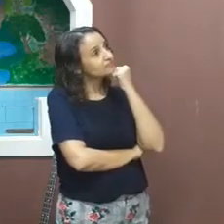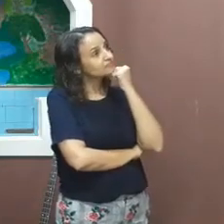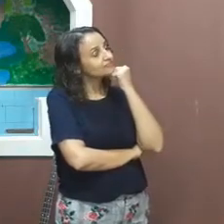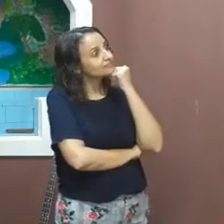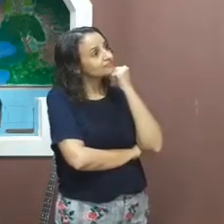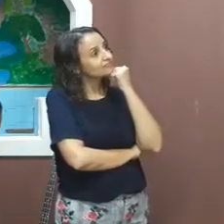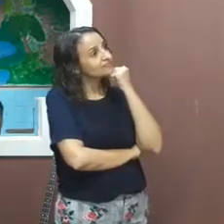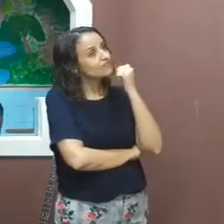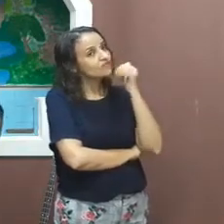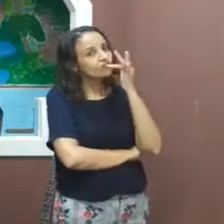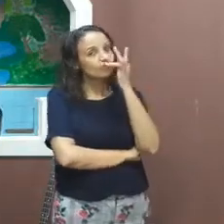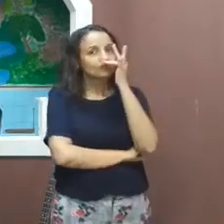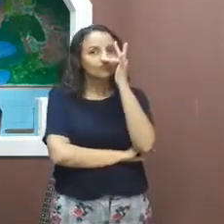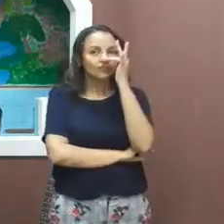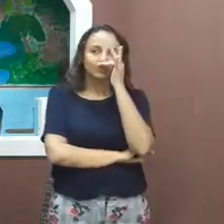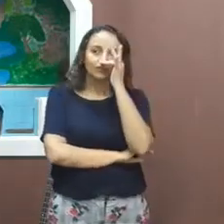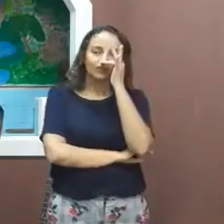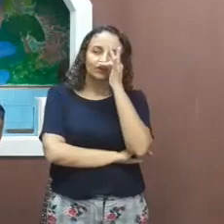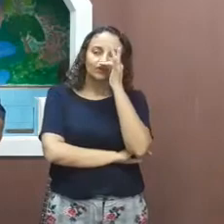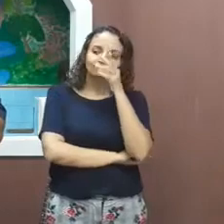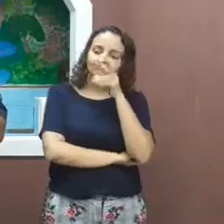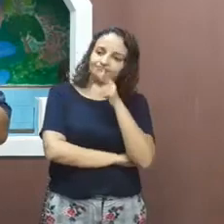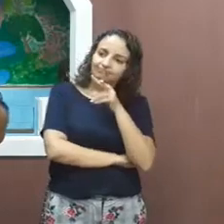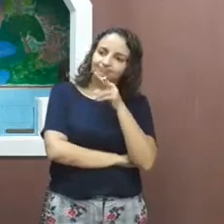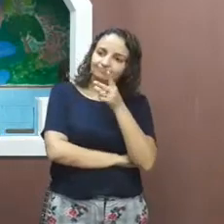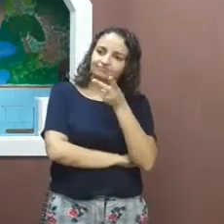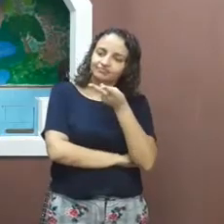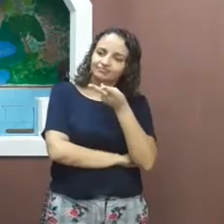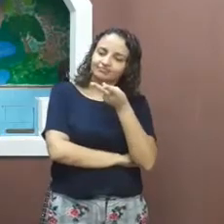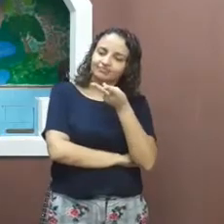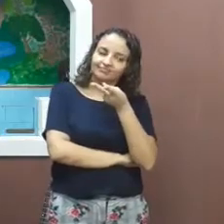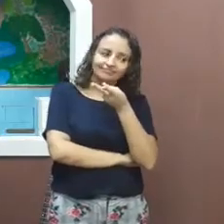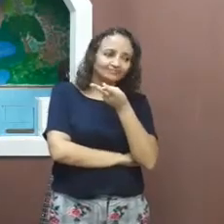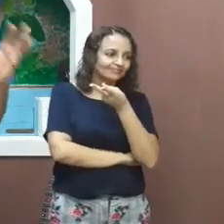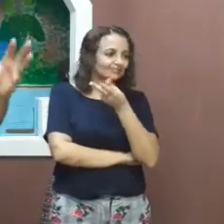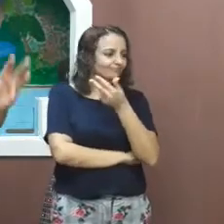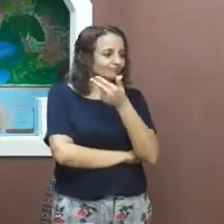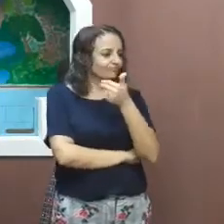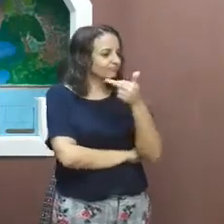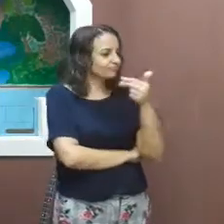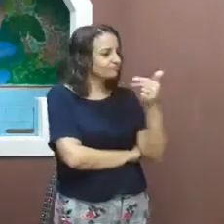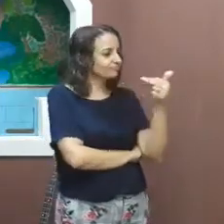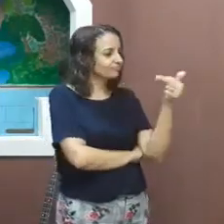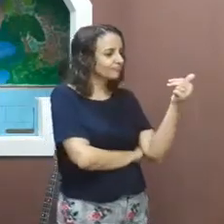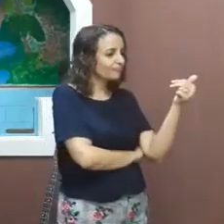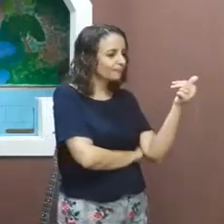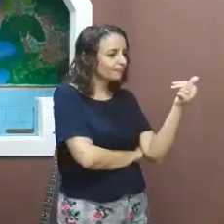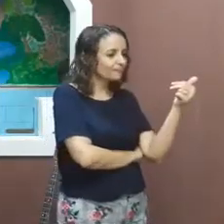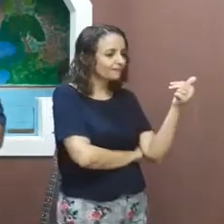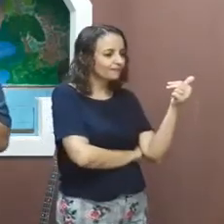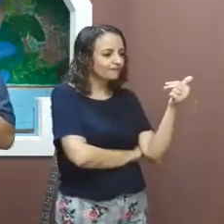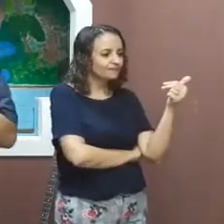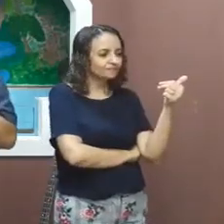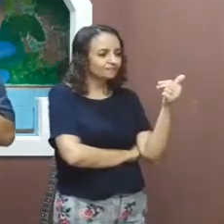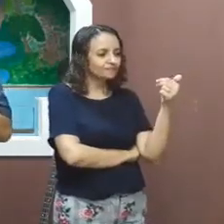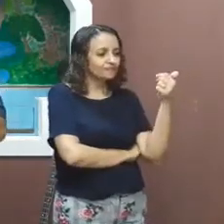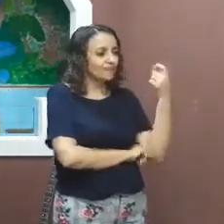Olha os lírios do campo. Não que não acontece nada, alguma coisa acontece, mas não há